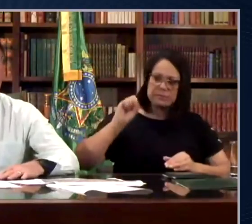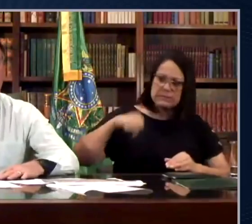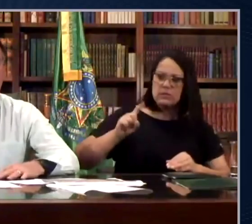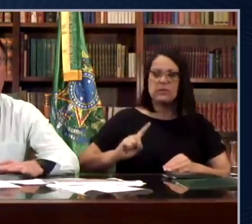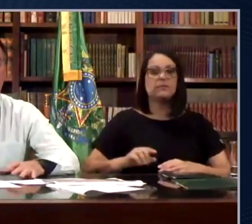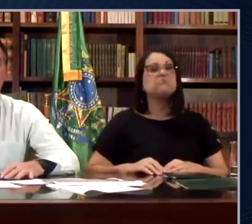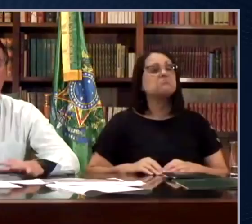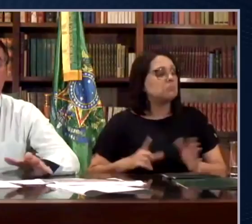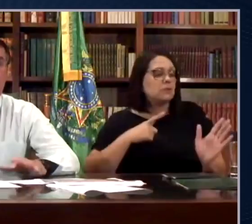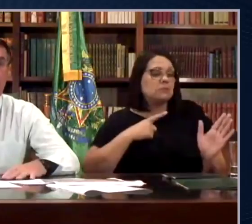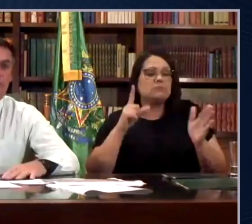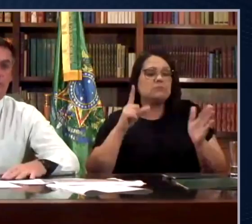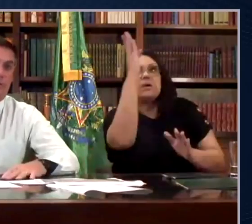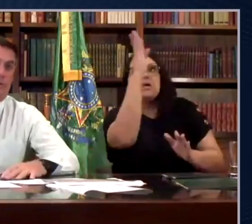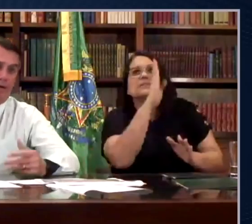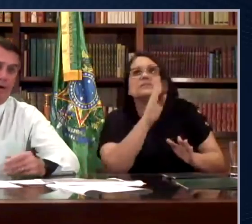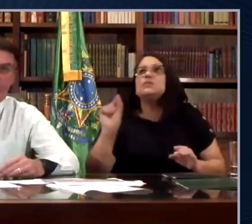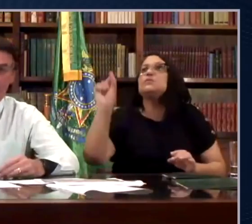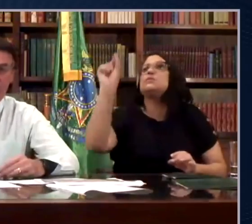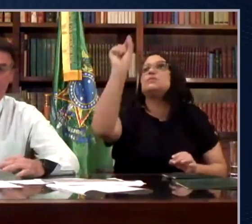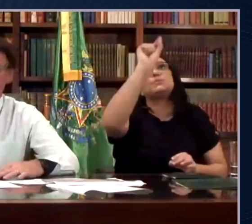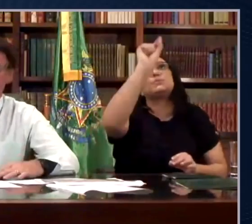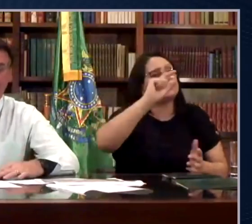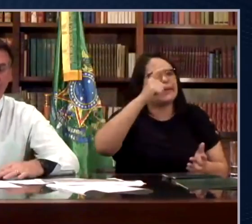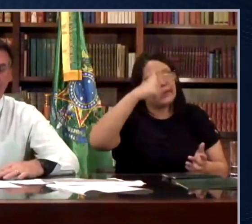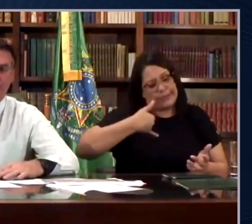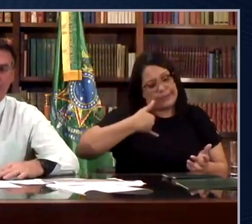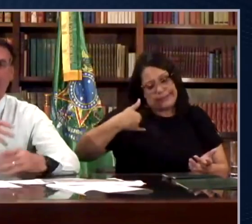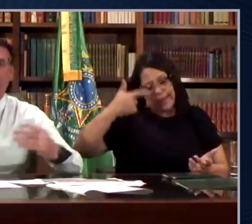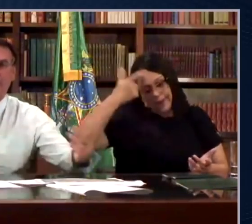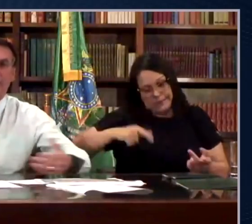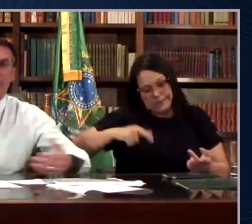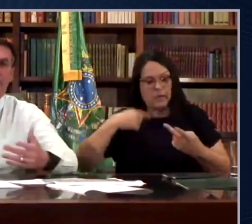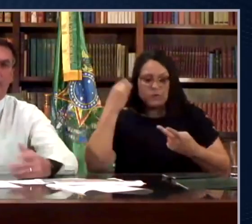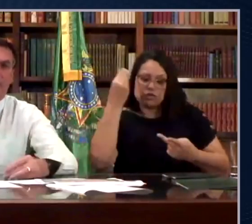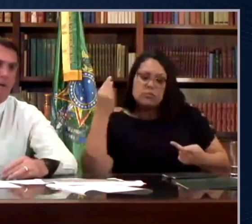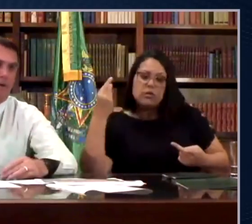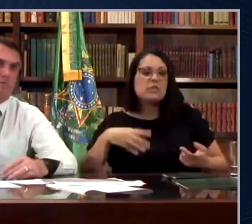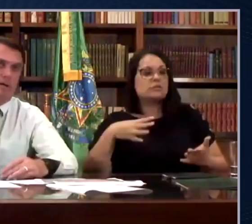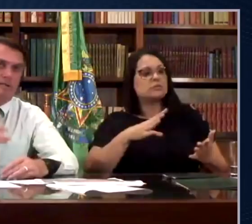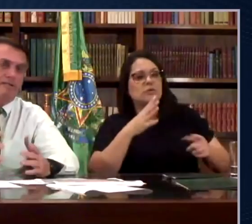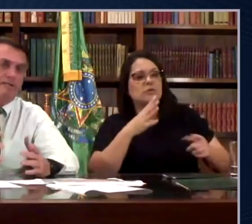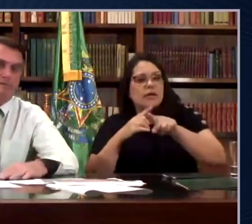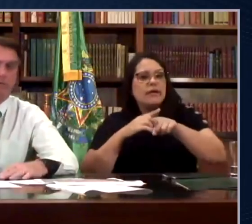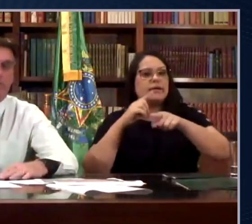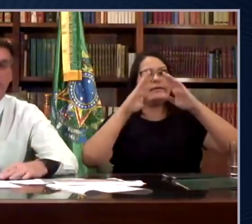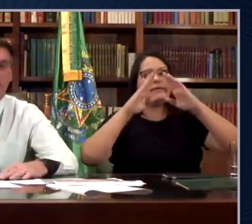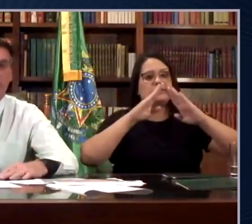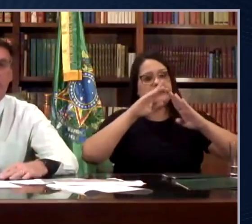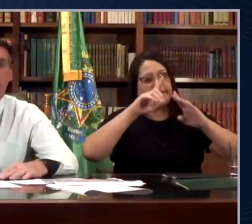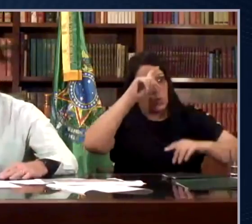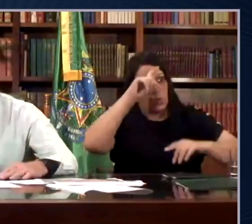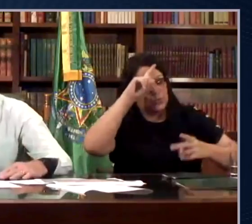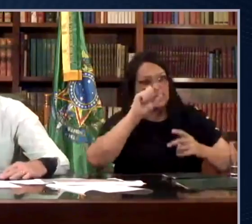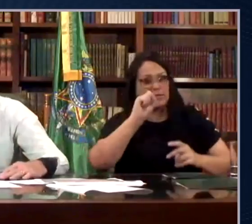tido conversa com médicos de todo o Brasil. A minha idade, a minha experiência, tá, faz amizades com médicos lá da Santa Casa de Juiz de Fora